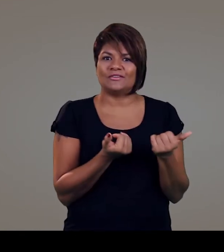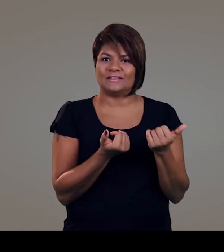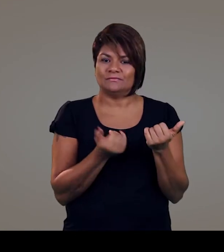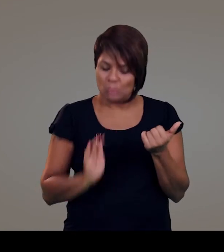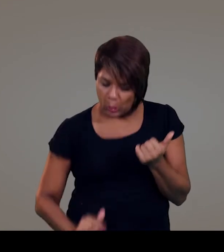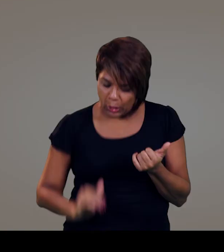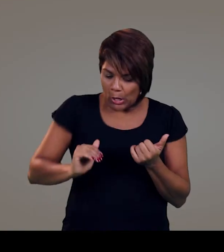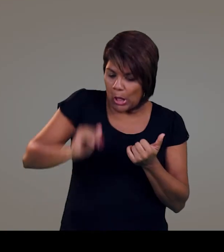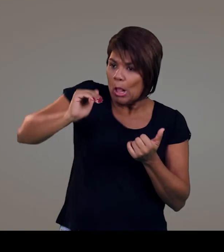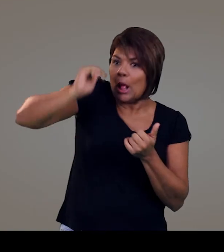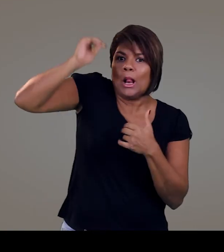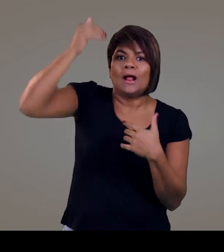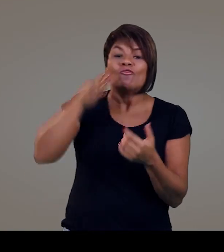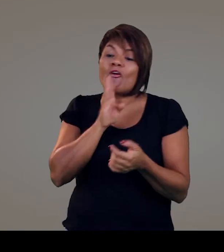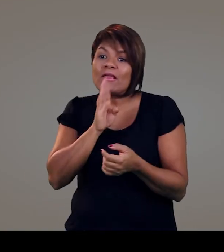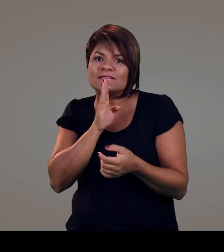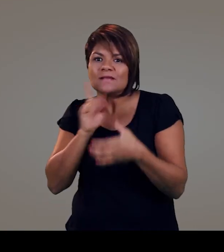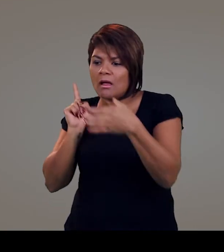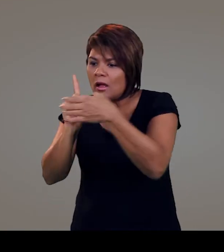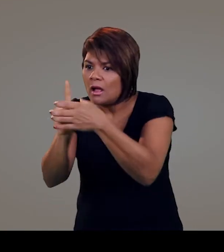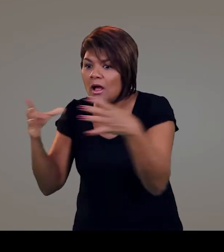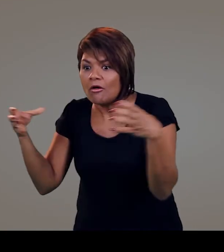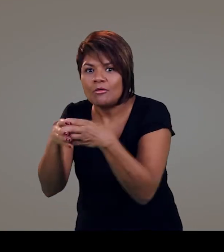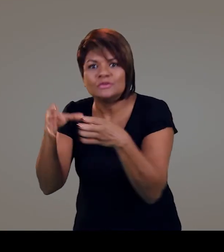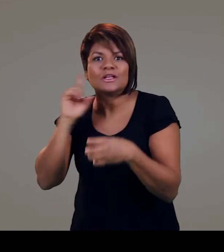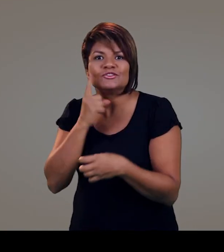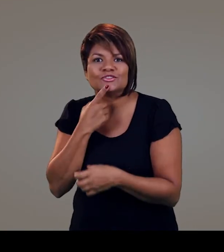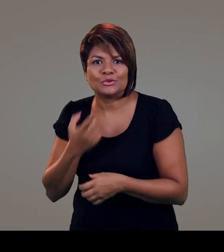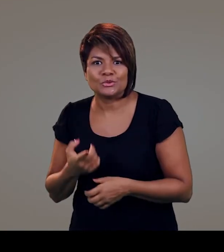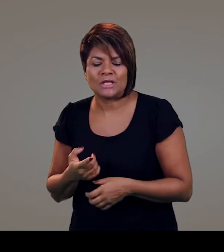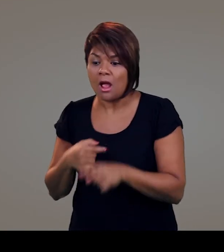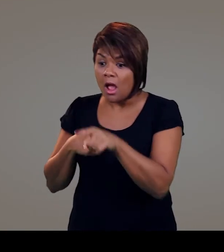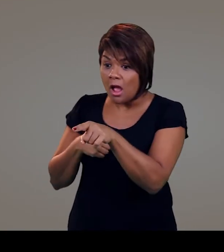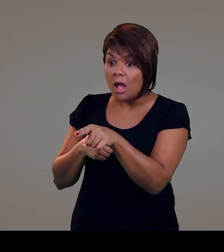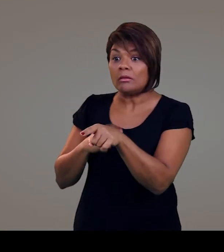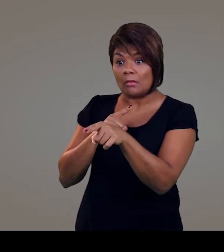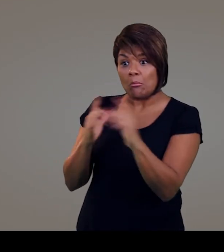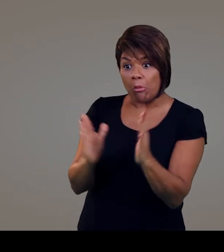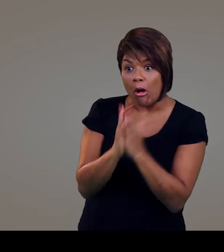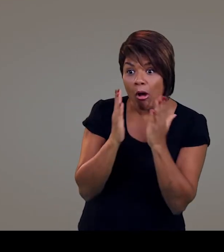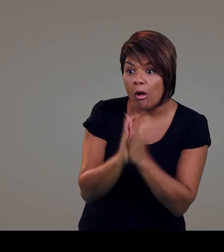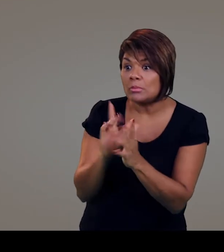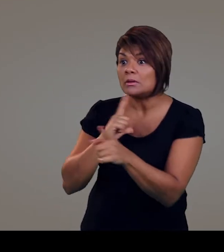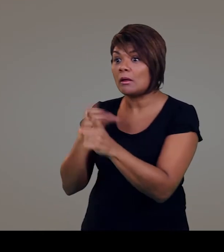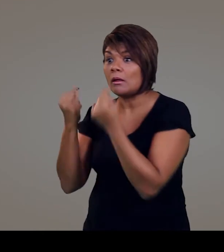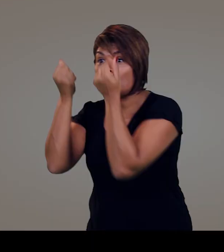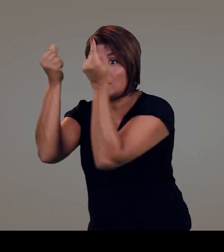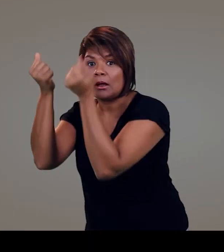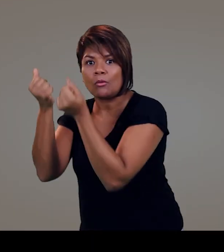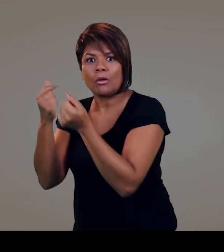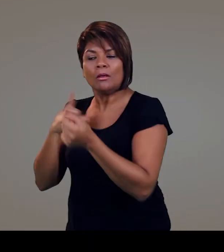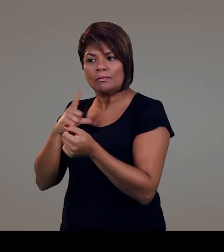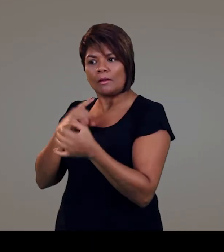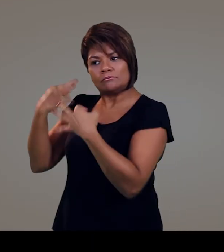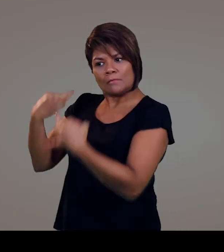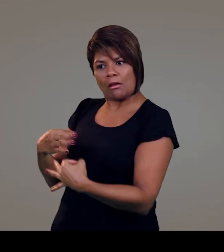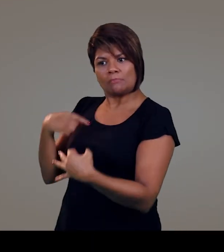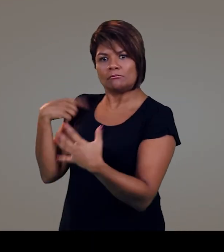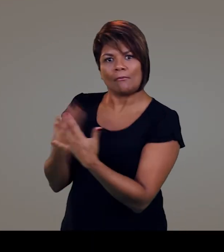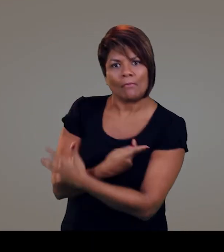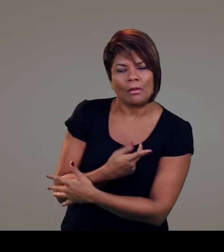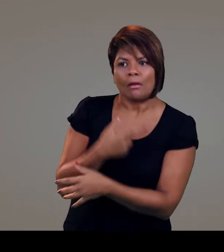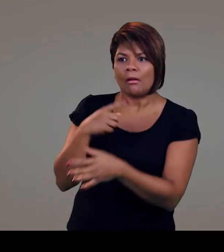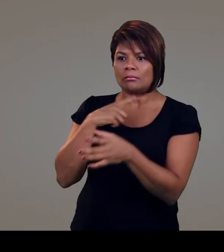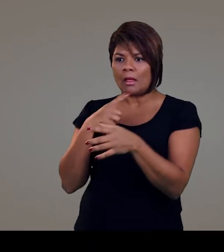comunidade surda. Saber que tem gente ali que é pobre, rico, honesto, desonesto, bonito e feio.